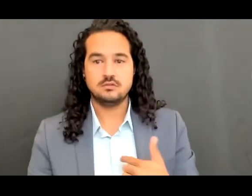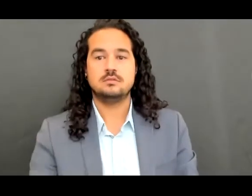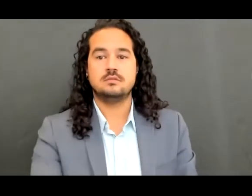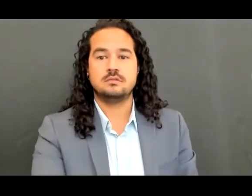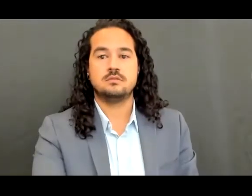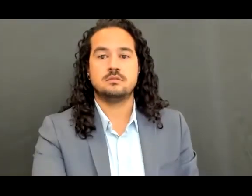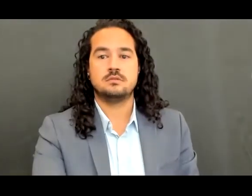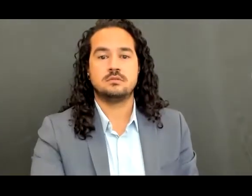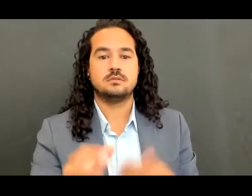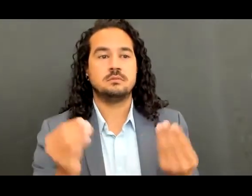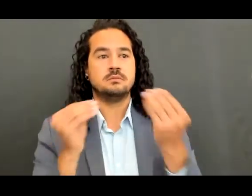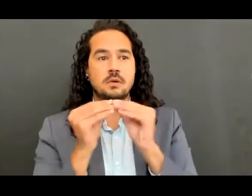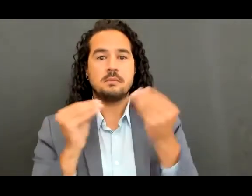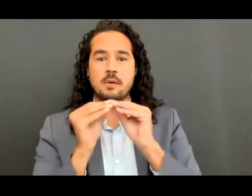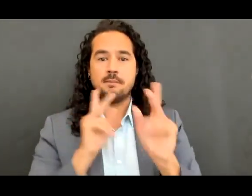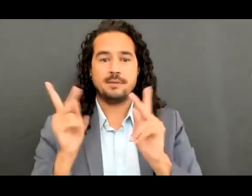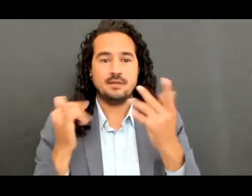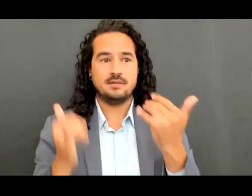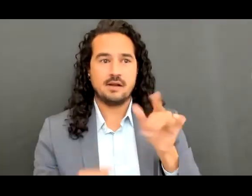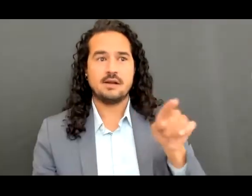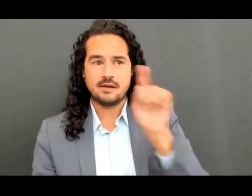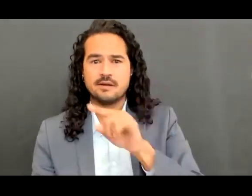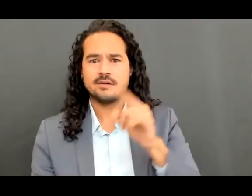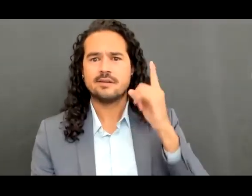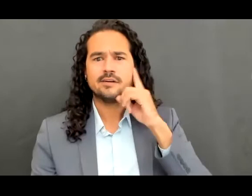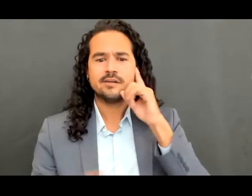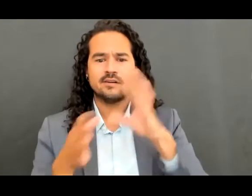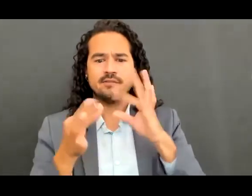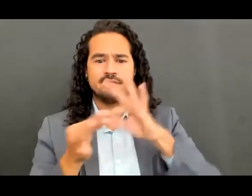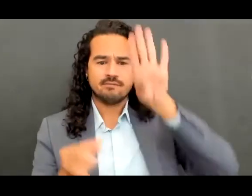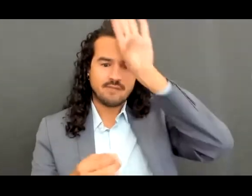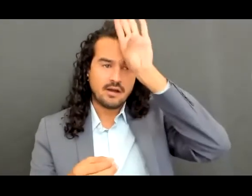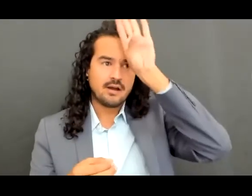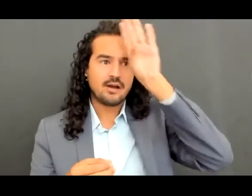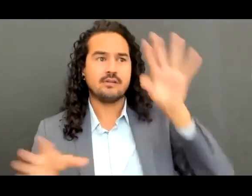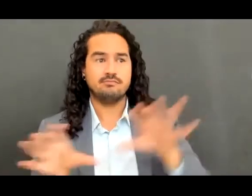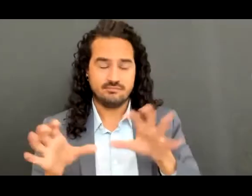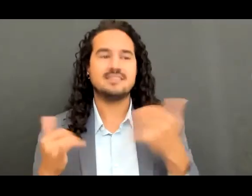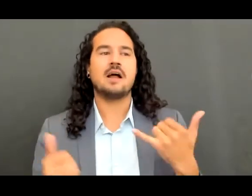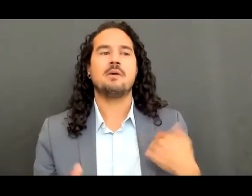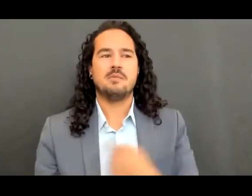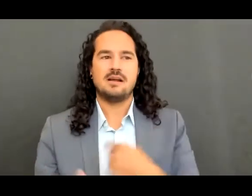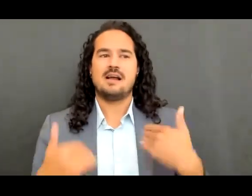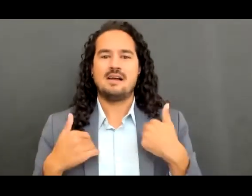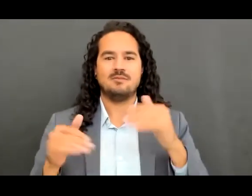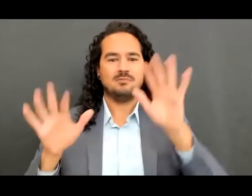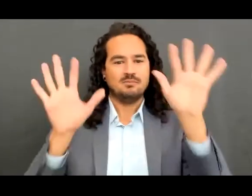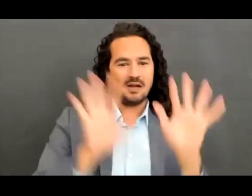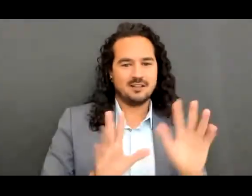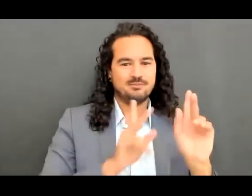de los recursos que llegaron y bueno, en cuestión a cómo se está portando el